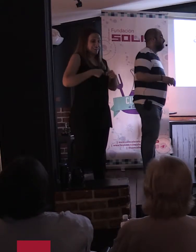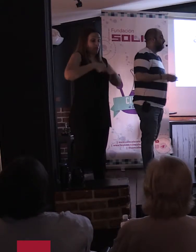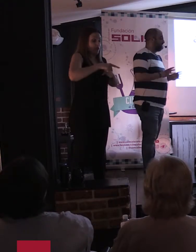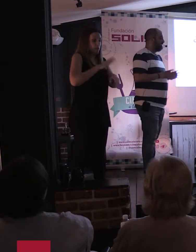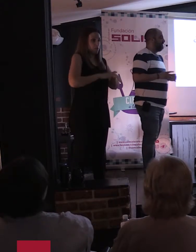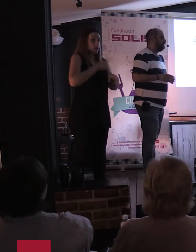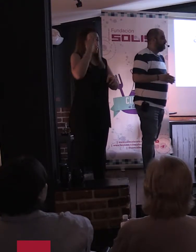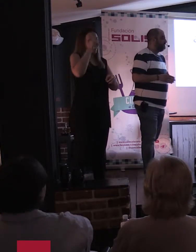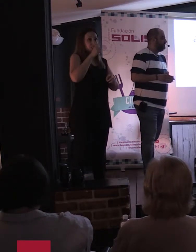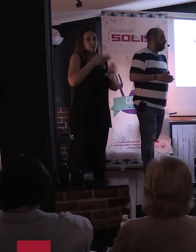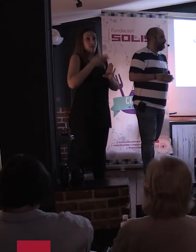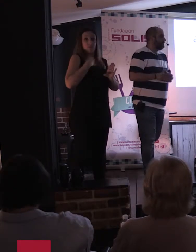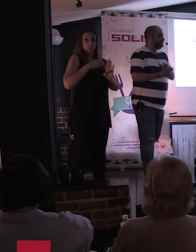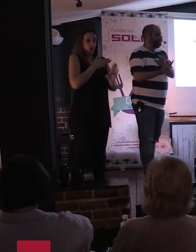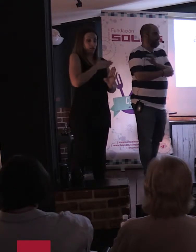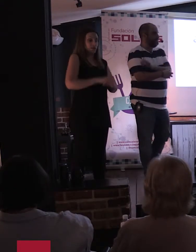sabía hacer. Esa es la idea.